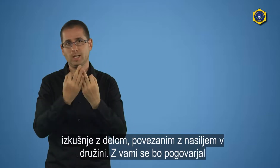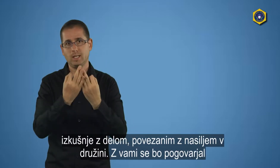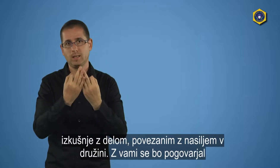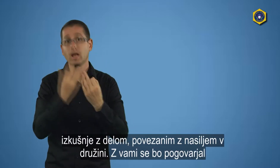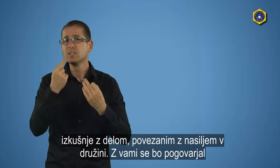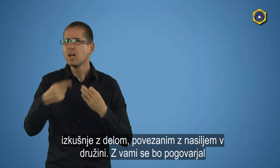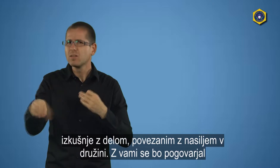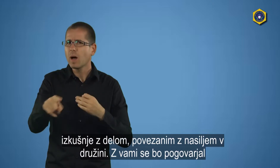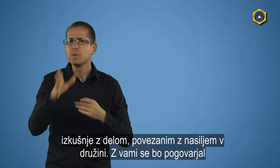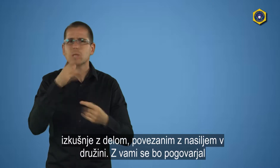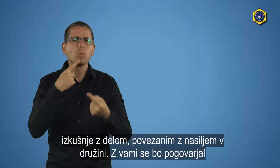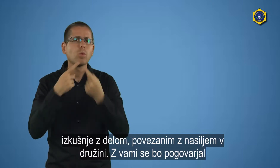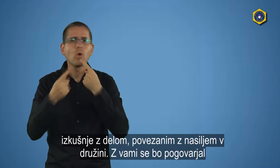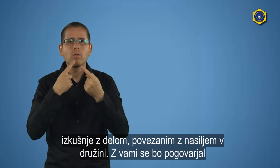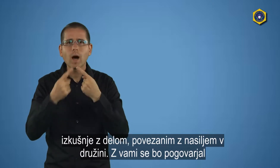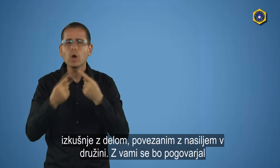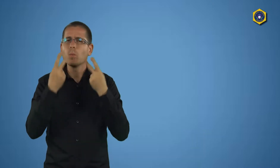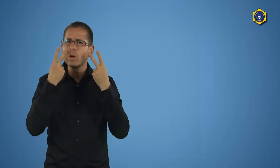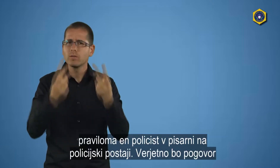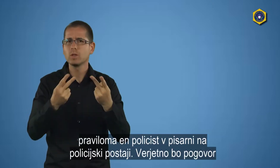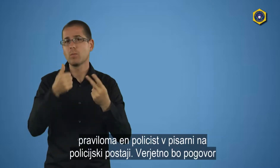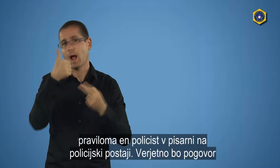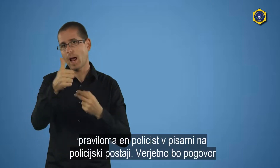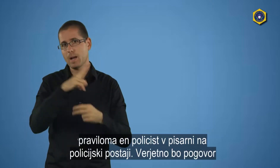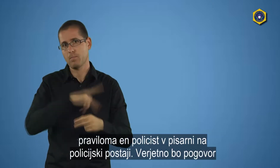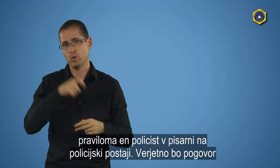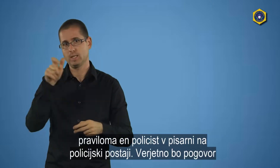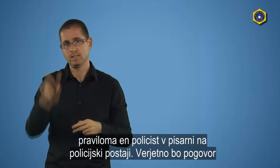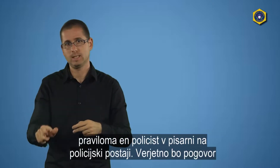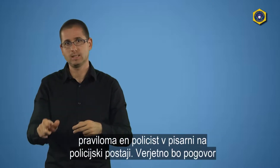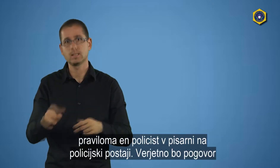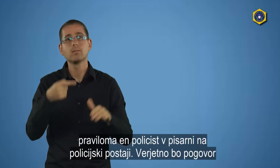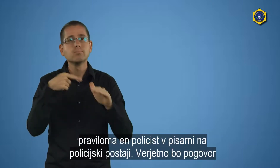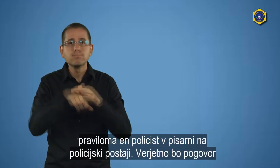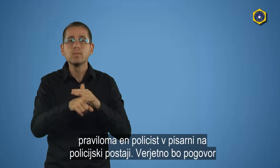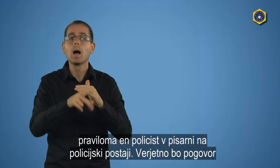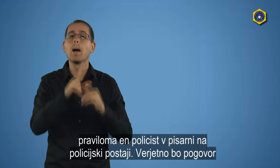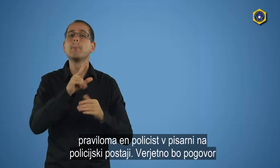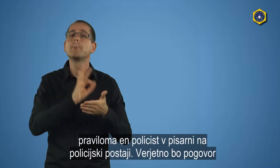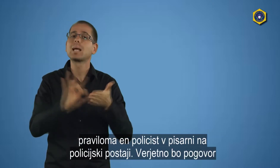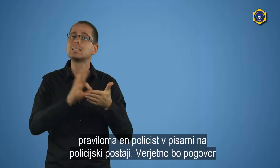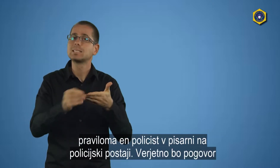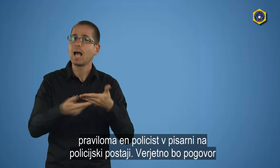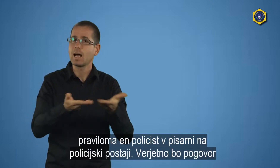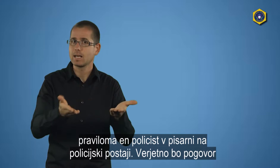družini. Z vami se bo pogovarjal praviloma en policist v pisarni na policijski postaji.